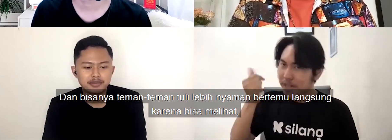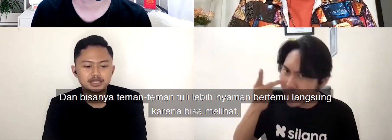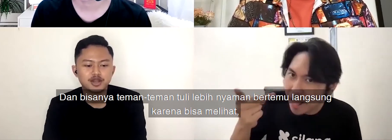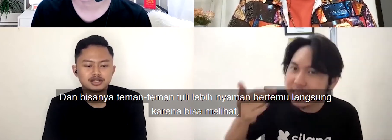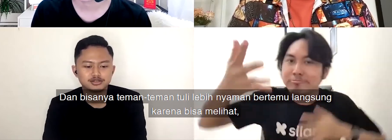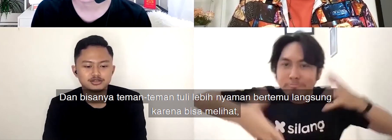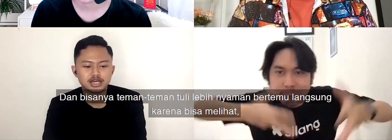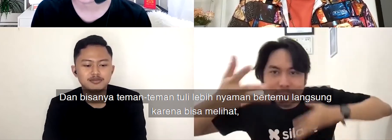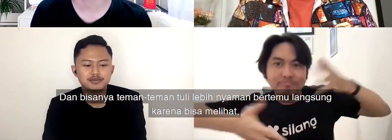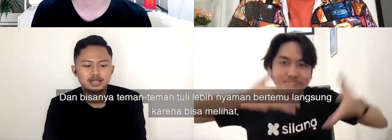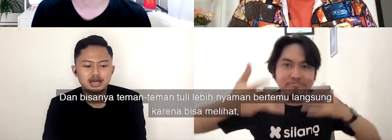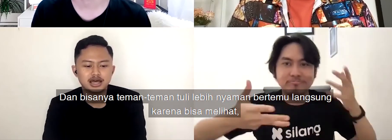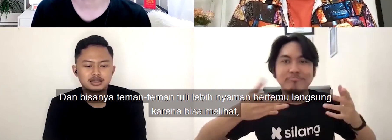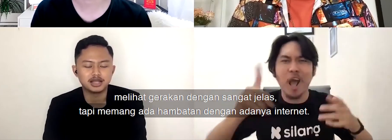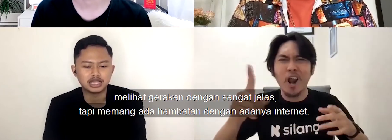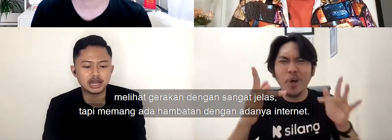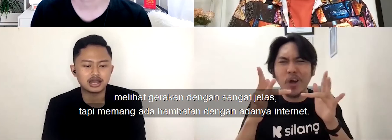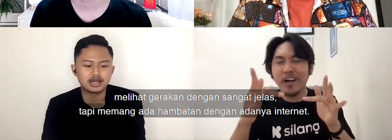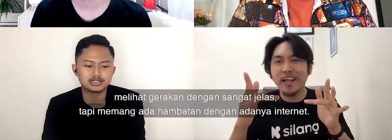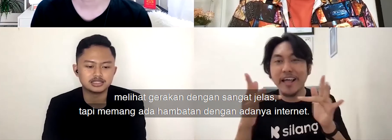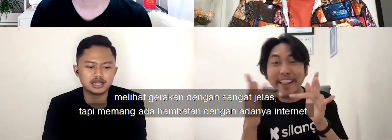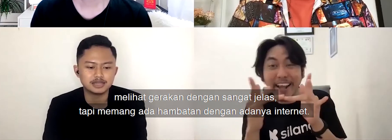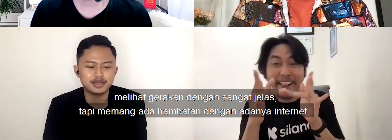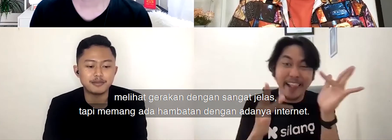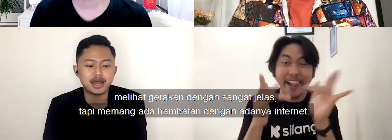memang lebih nyaman bertemu langsung bisa melihat